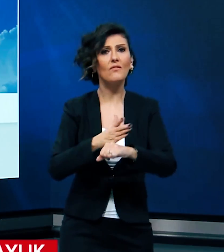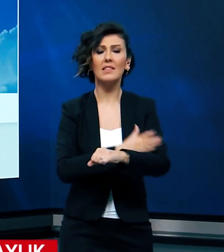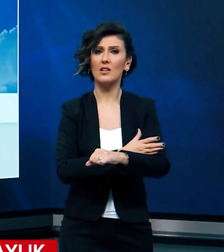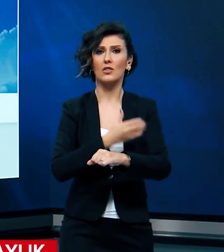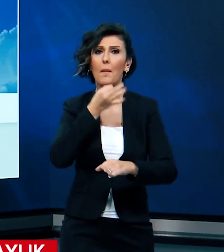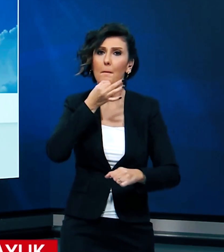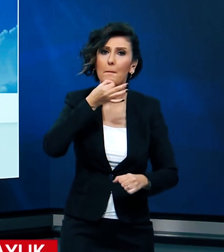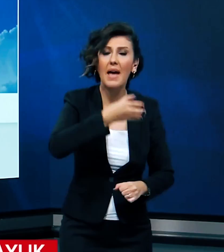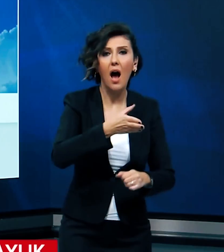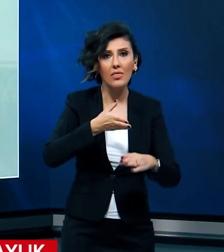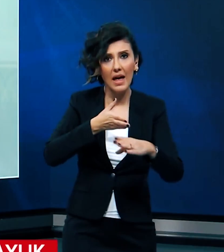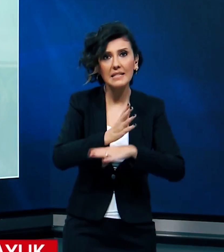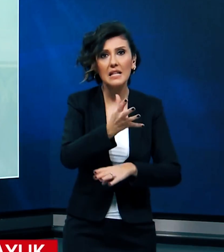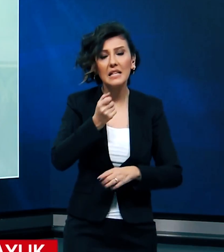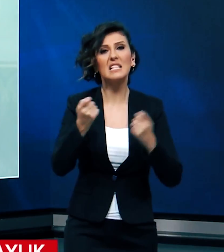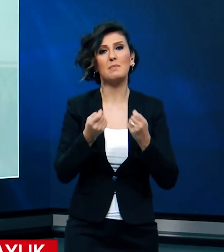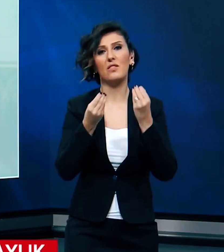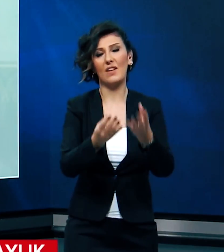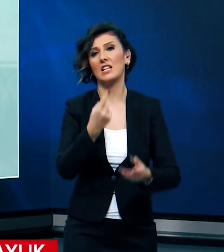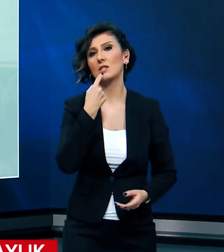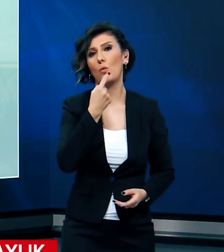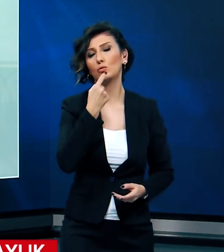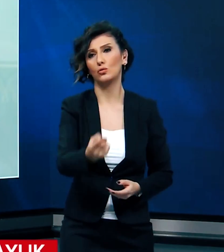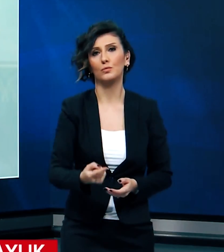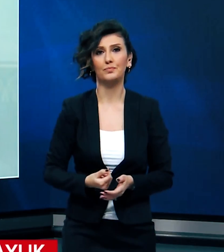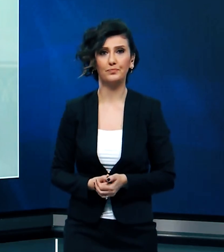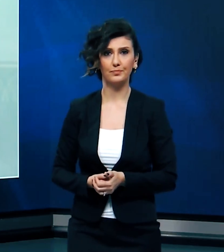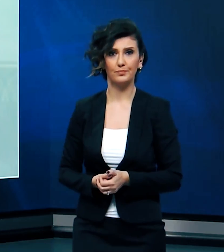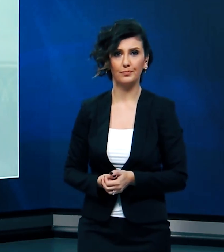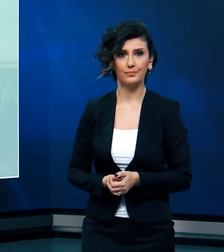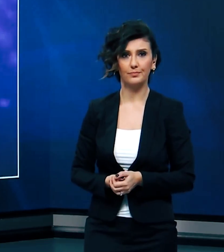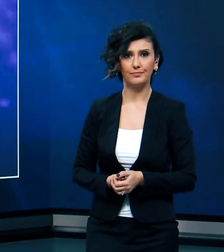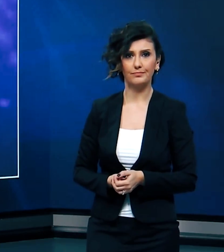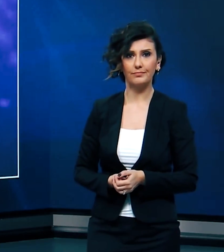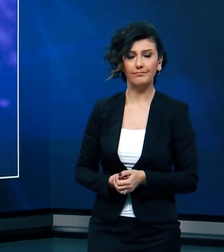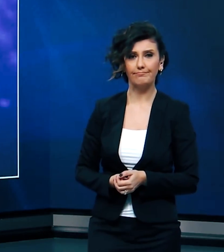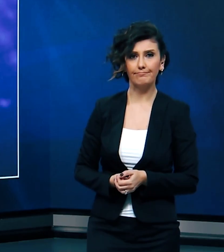vatandaşımızın beyanını esas alarak hizmet vereceğiz, diye konuştu.